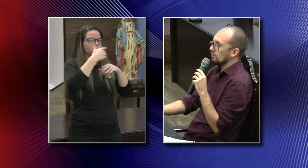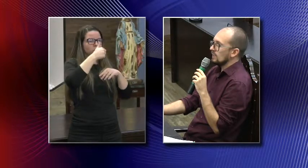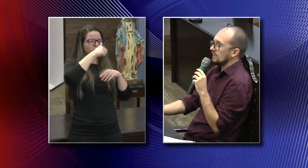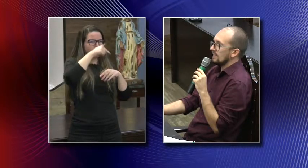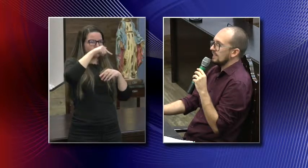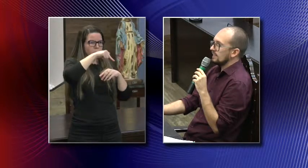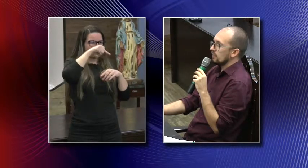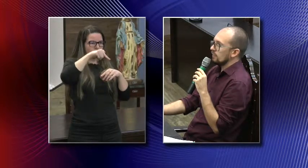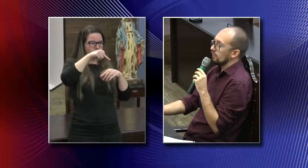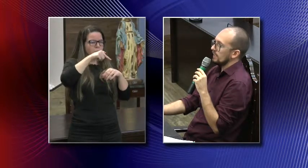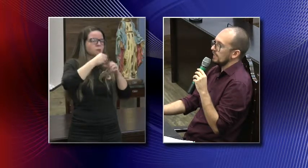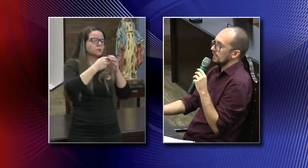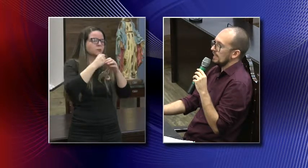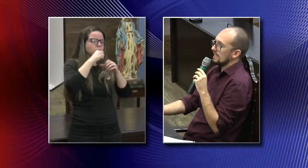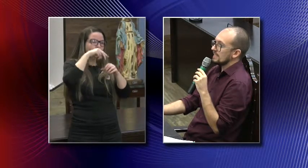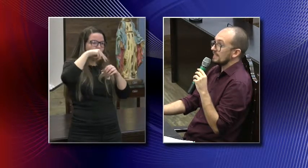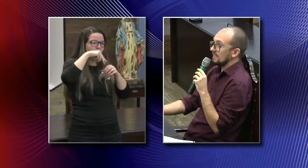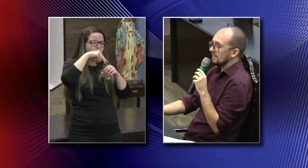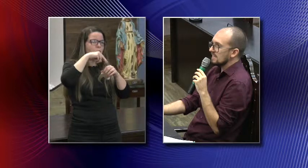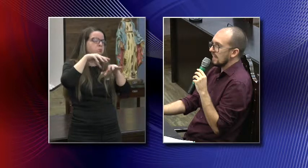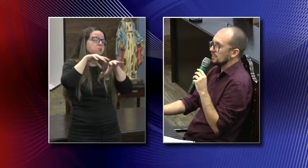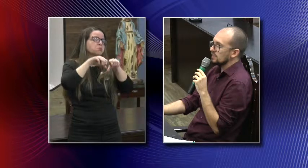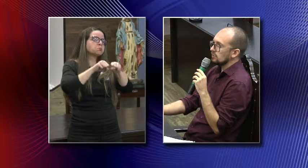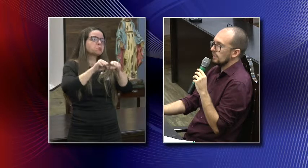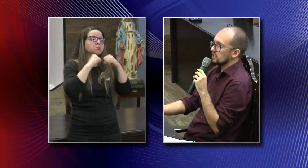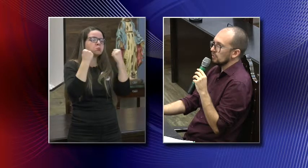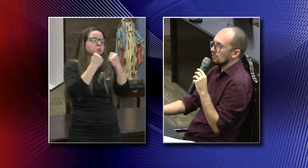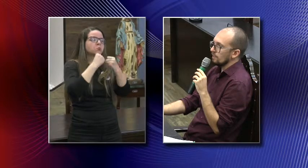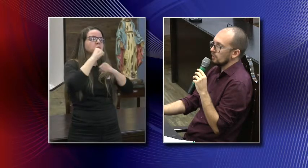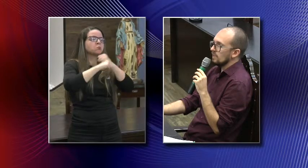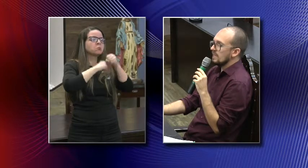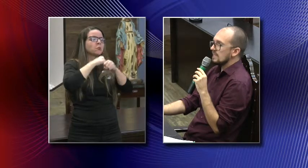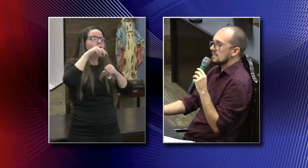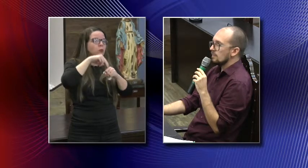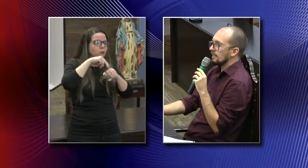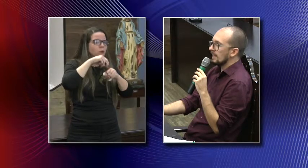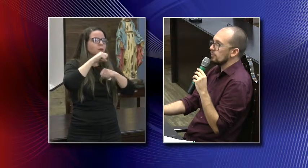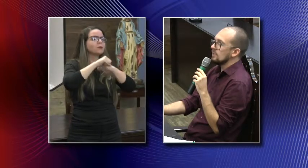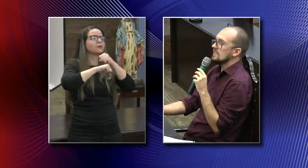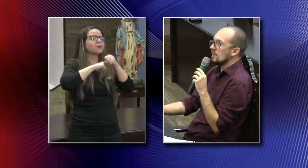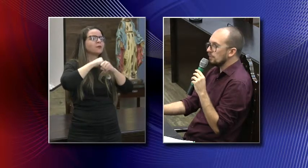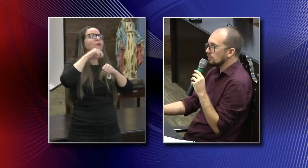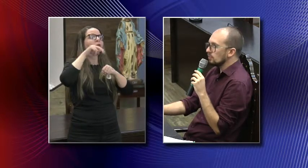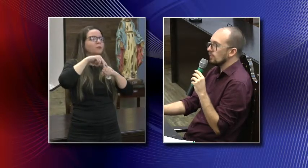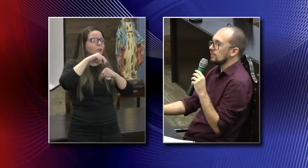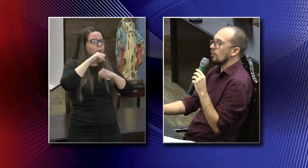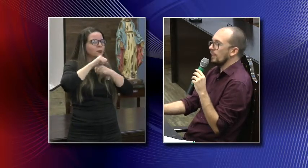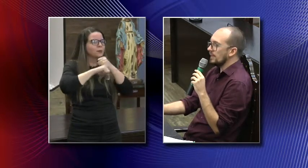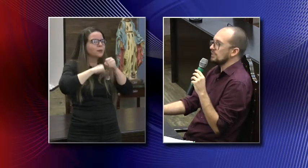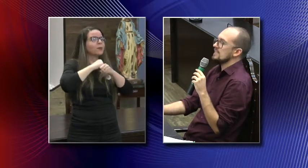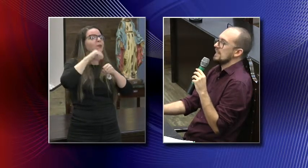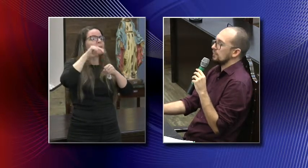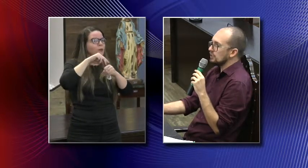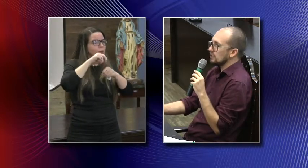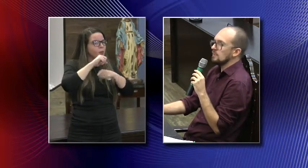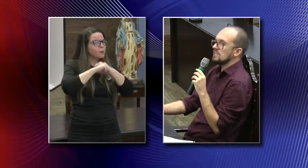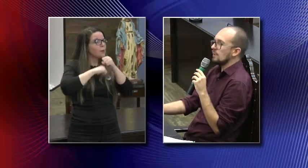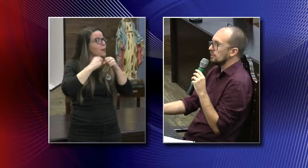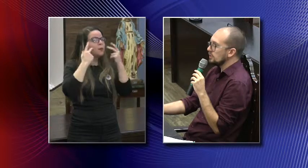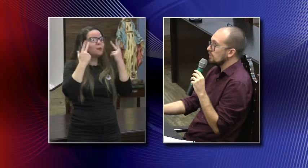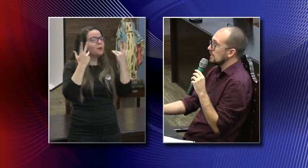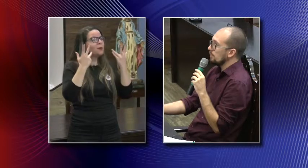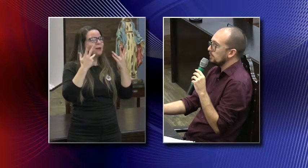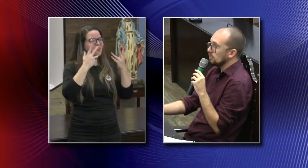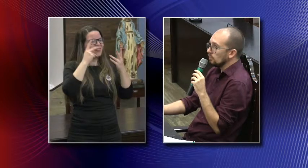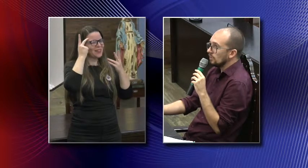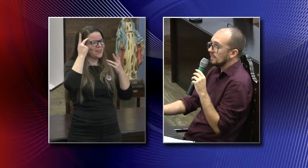Paulo. Então, foi lá em 77, no mês de novembro, esse seminário se repetiu anualmente, e se repetiu, e se